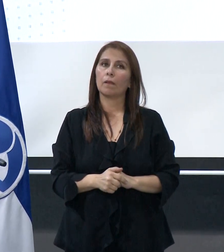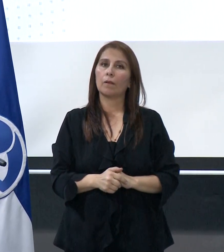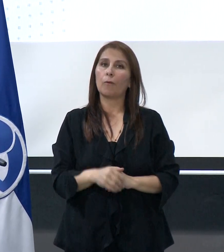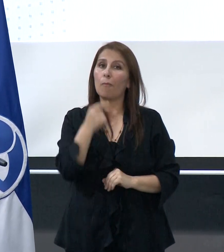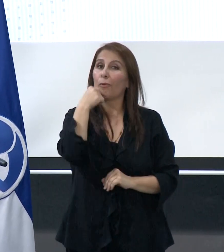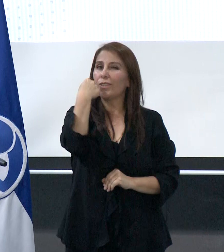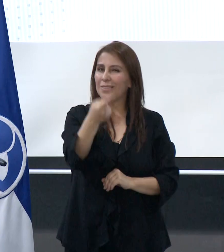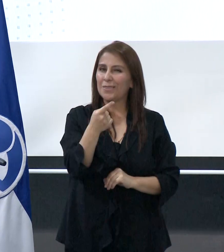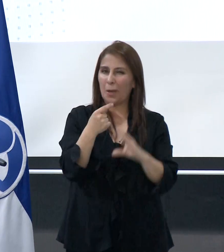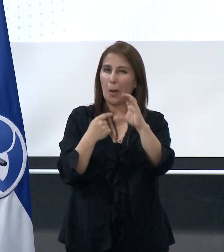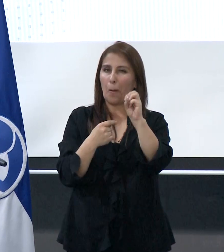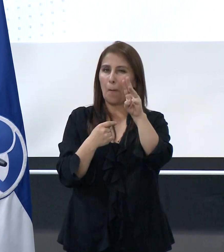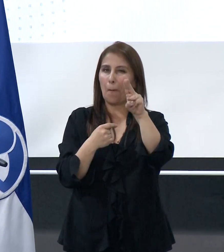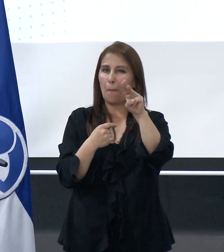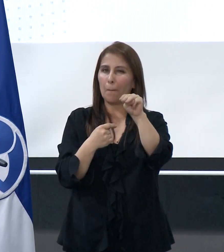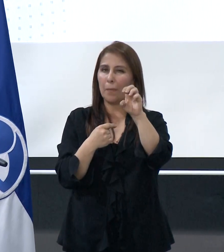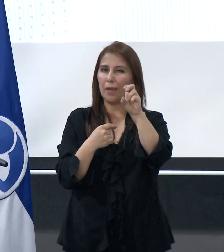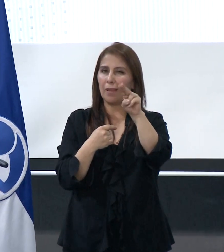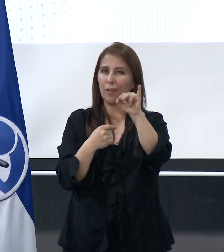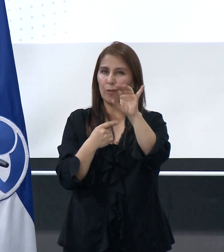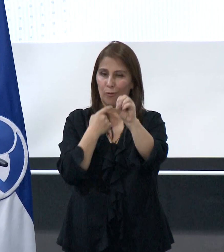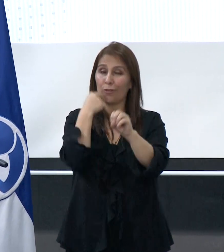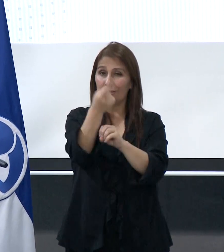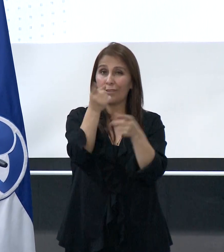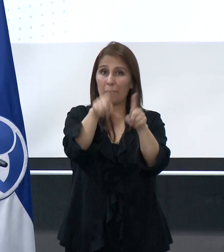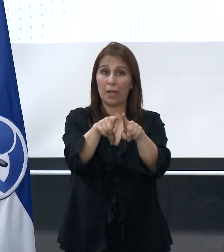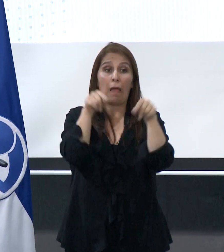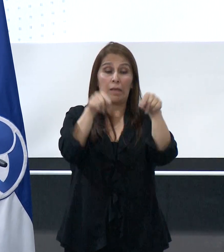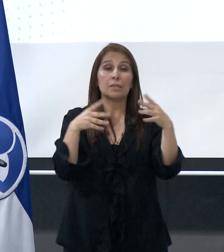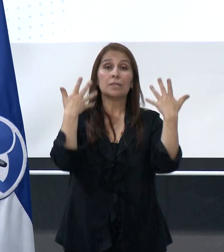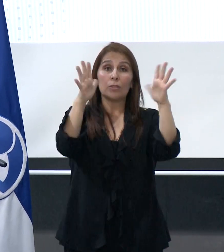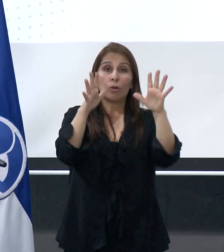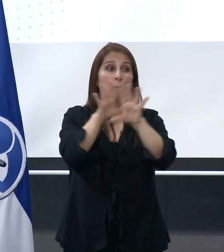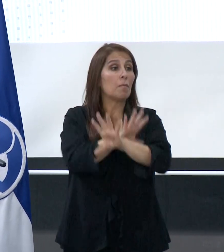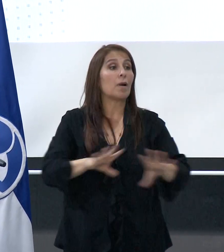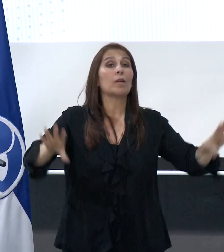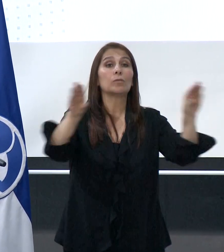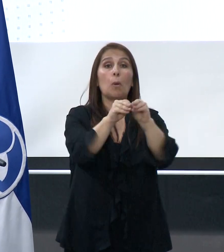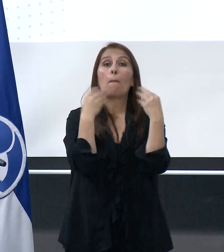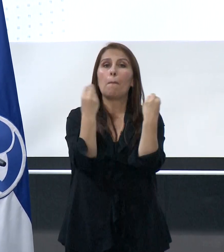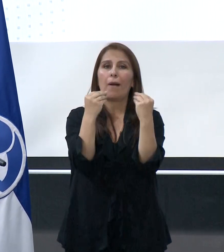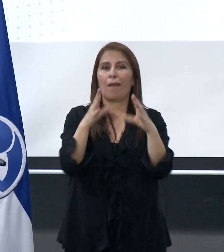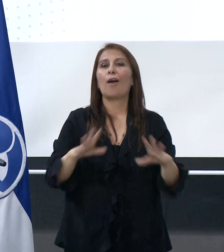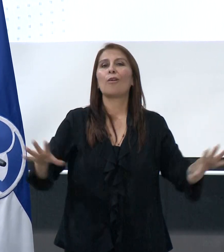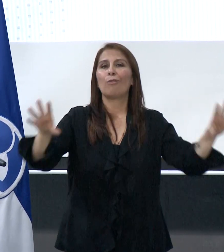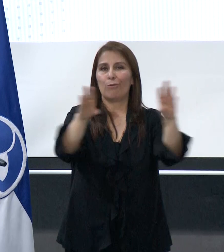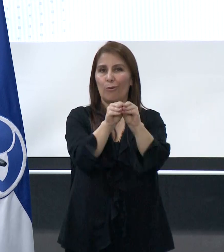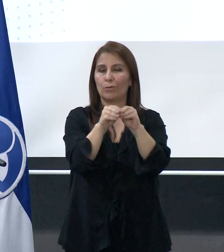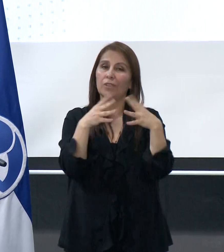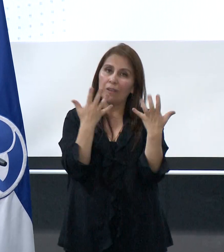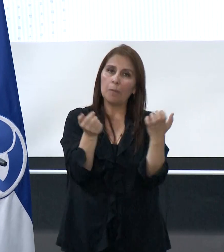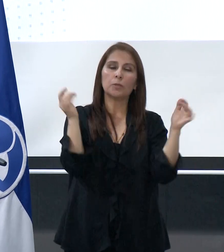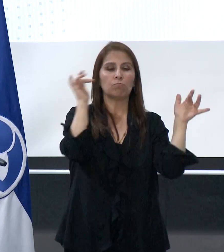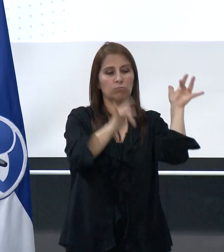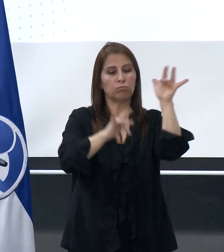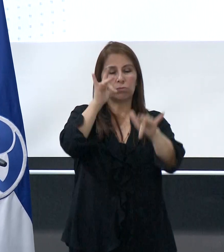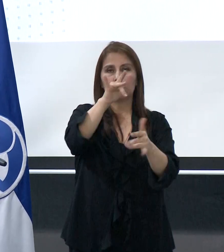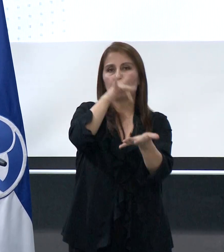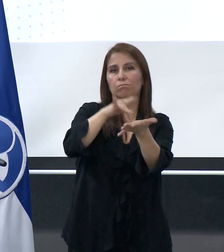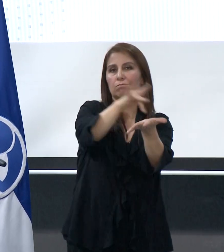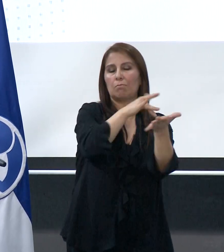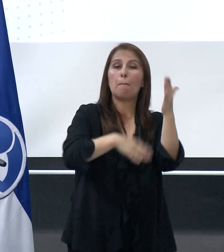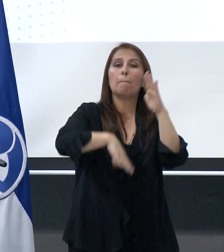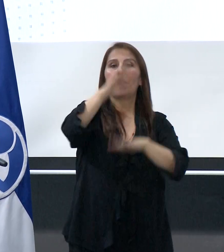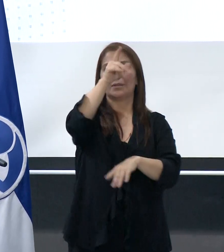evento de todos y para todos así que esperamos seguir construyendo esta conmemoración con la participación de más personas y dependencias